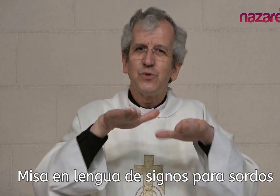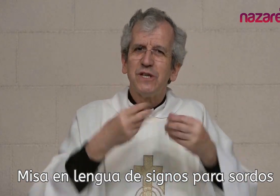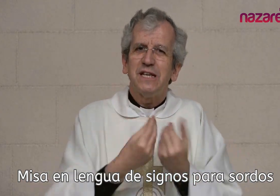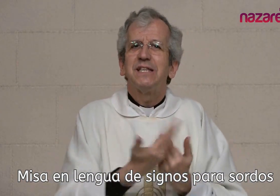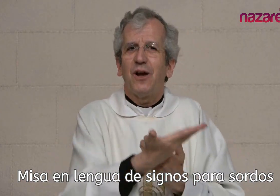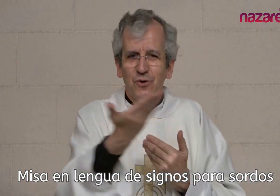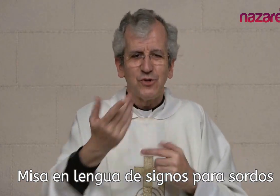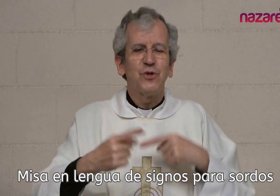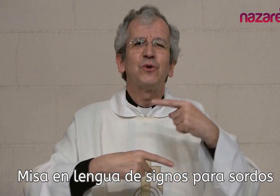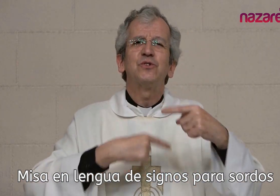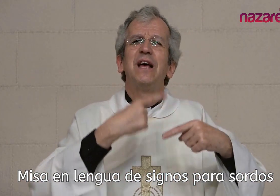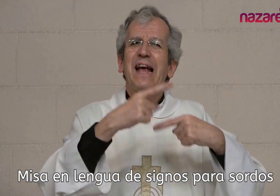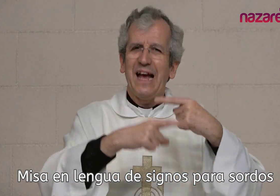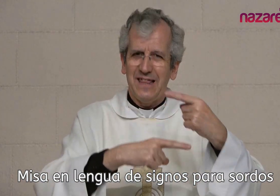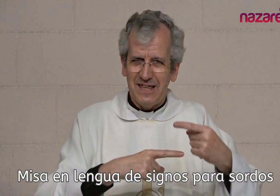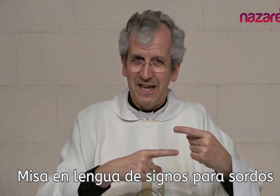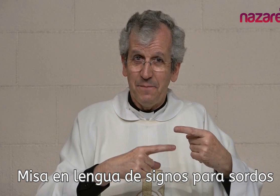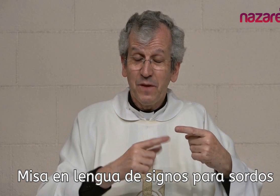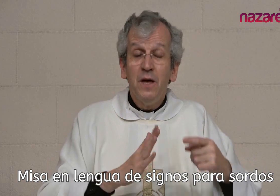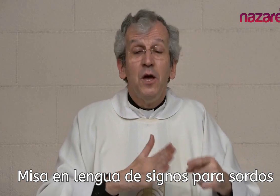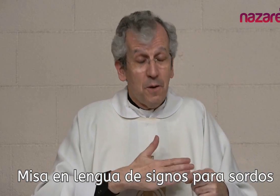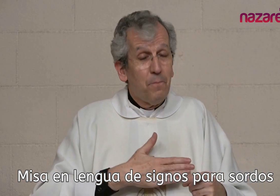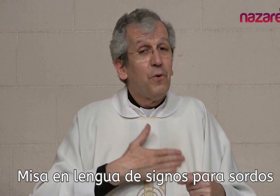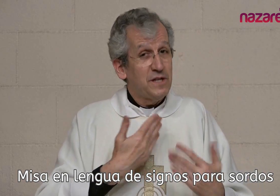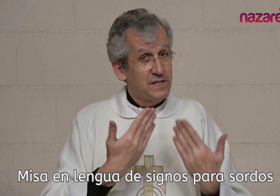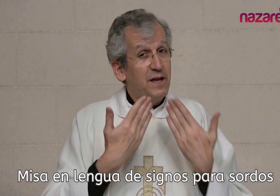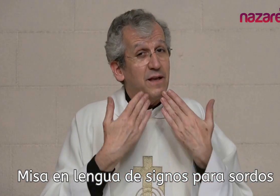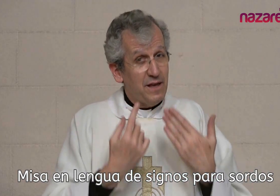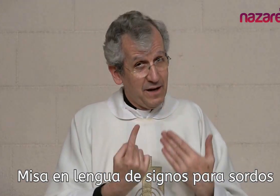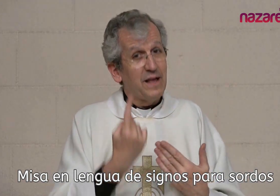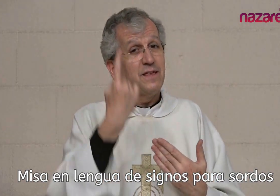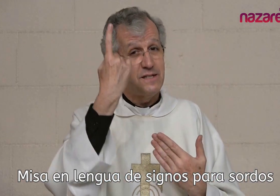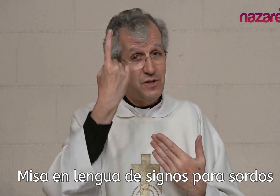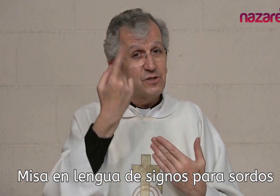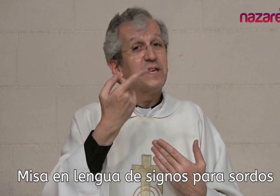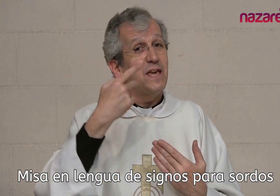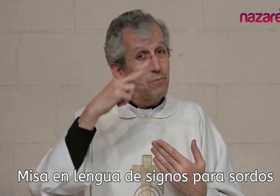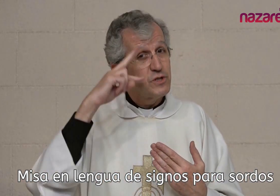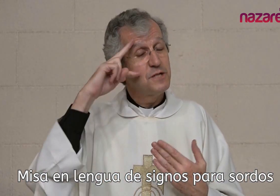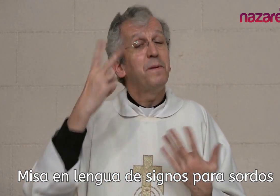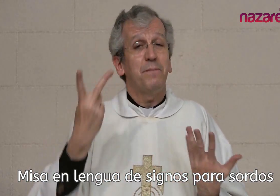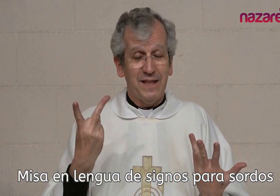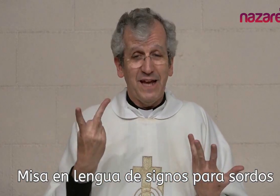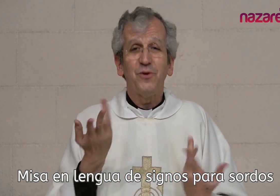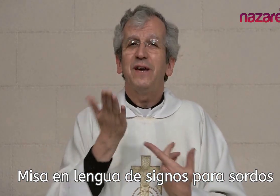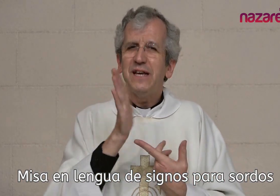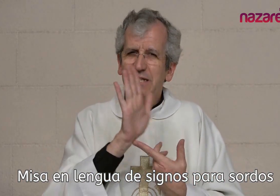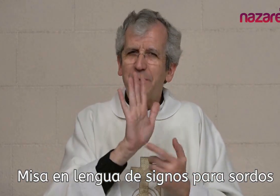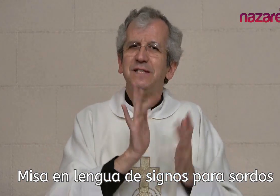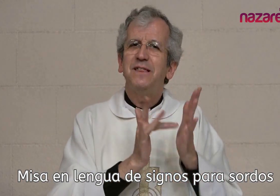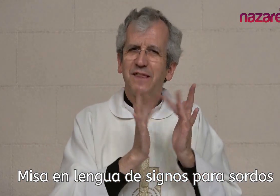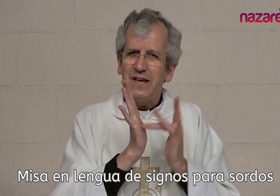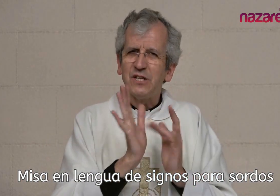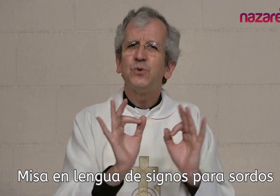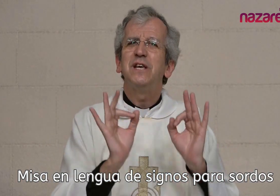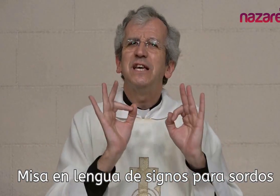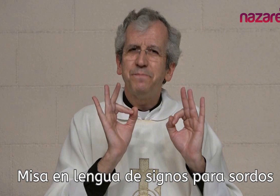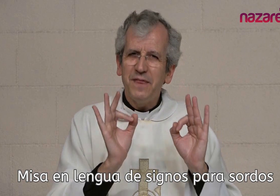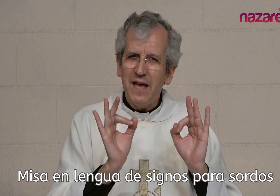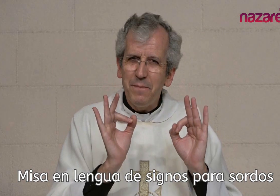Jesús está con nosotros cada día. Puede ser, gracias a Dios, que hayamos experimentado esa presencia de Jesús